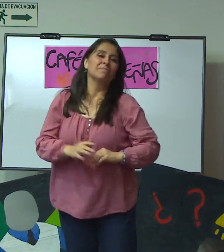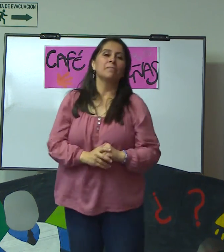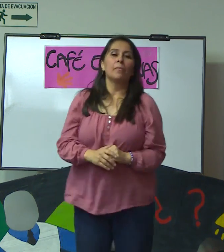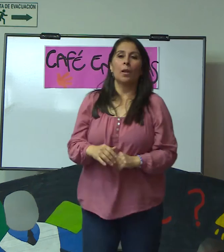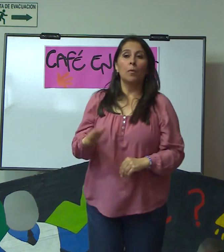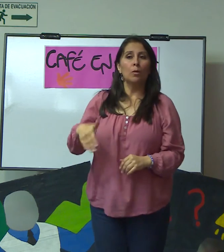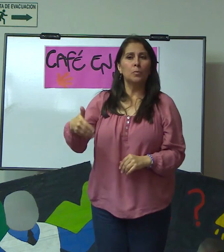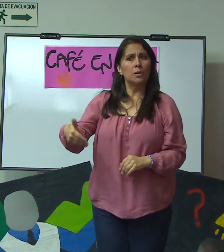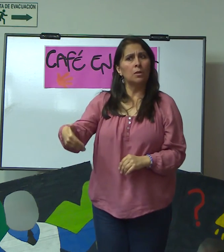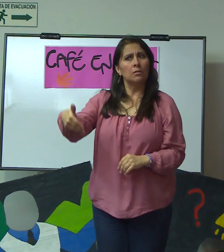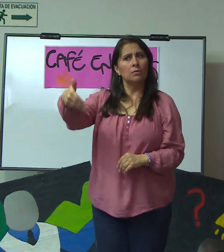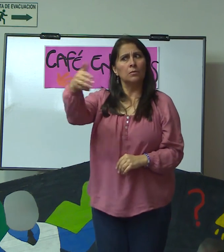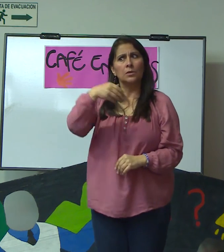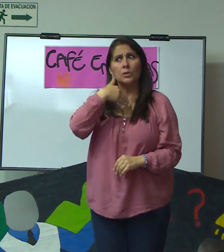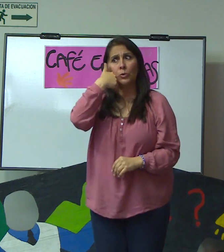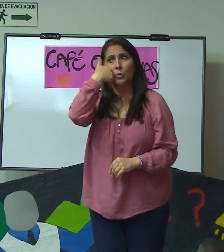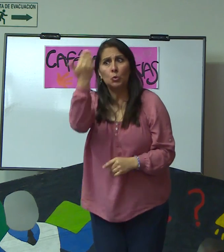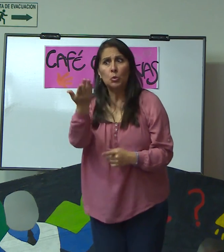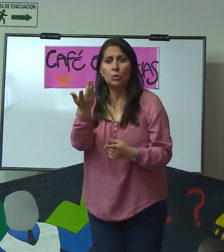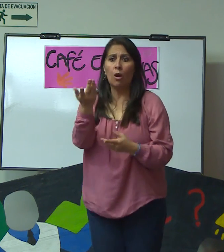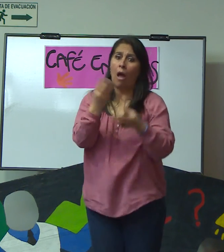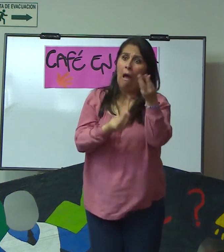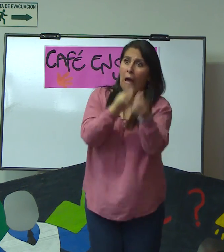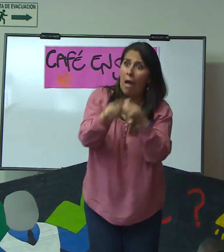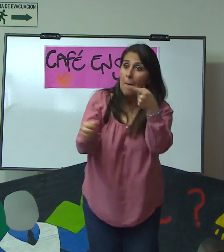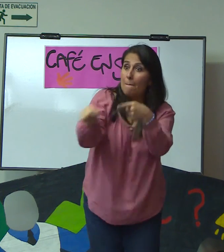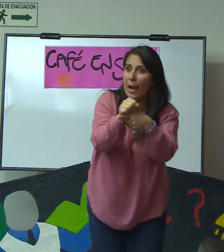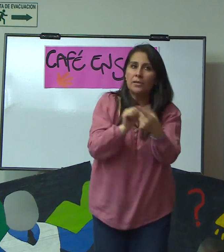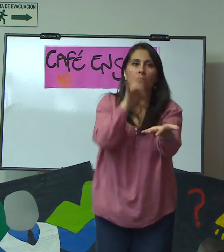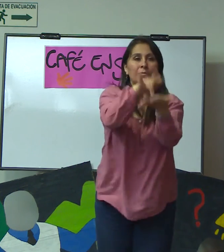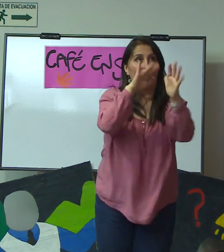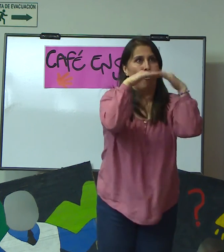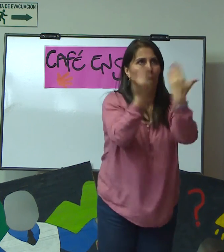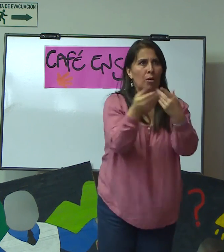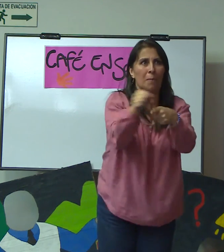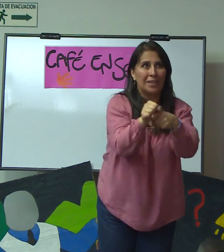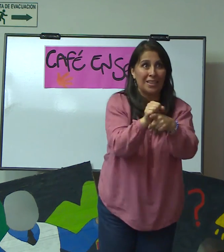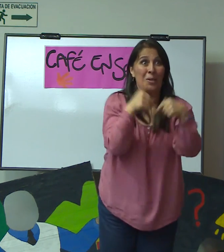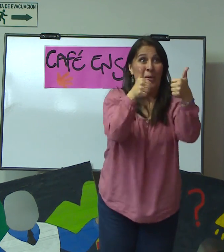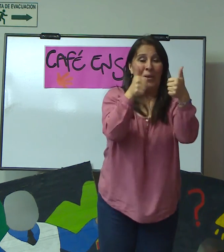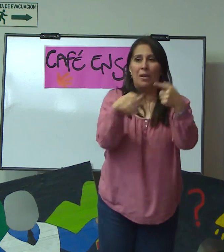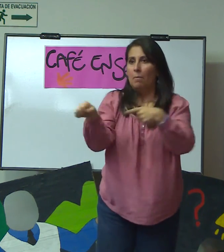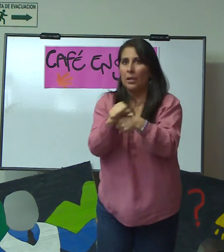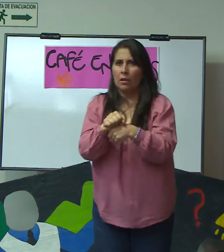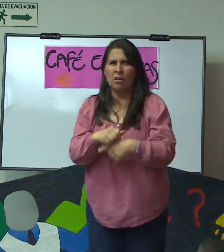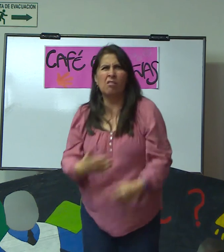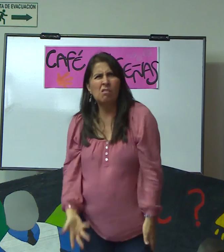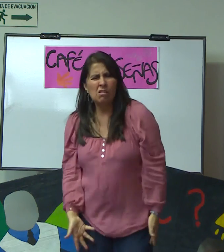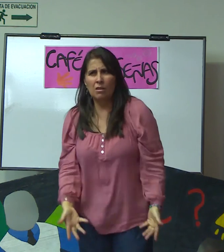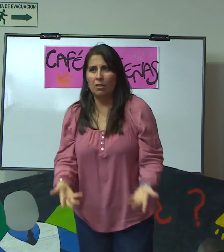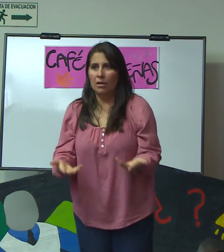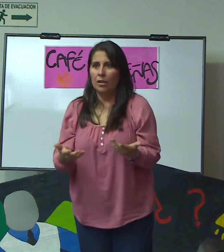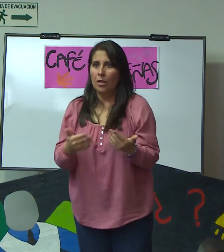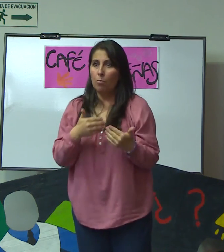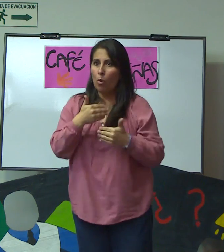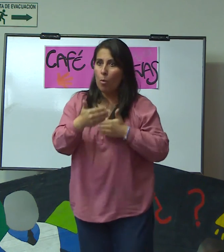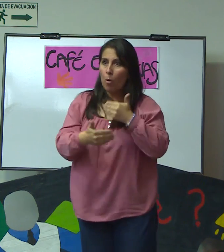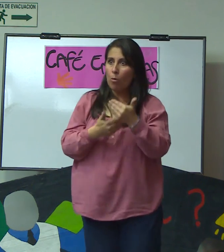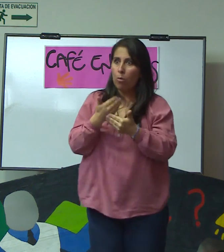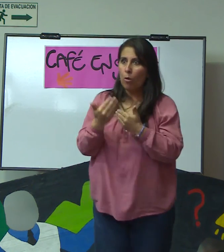teniendo prácticas, algunas favorecedoras, otras no tanto, se van convirtiendo y van construyendo una coraza. Y ahí